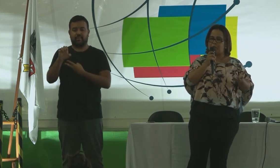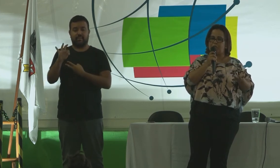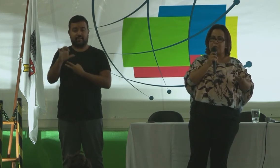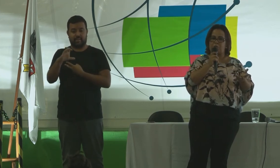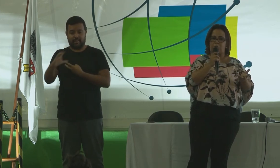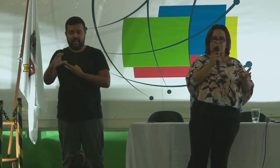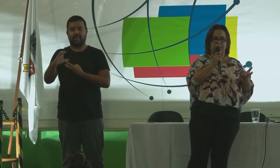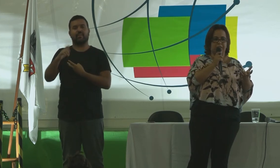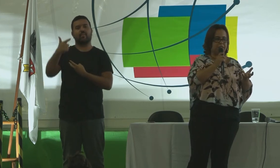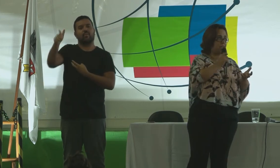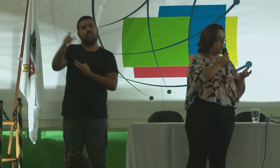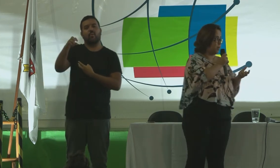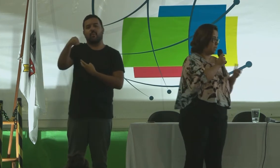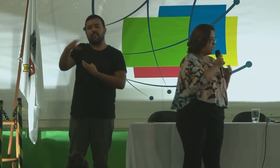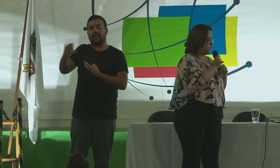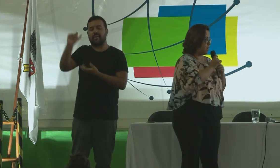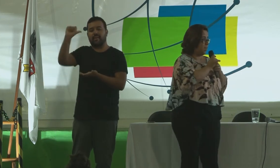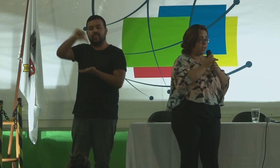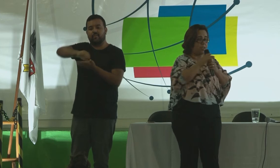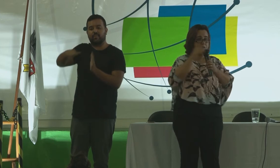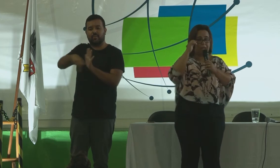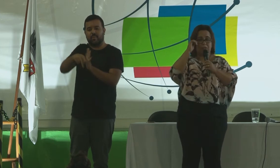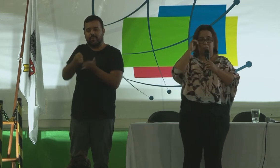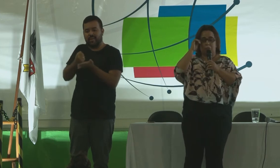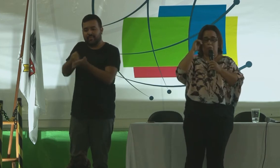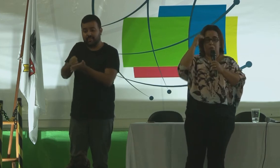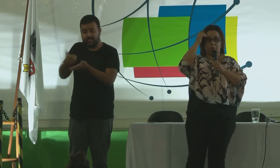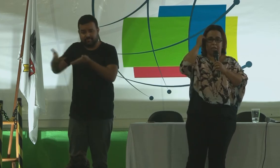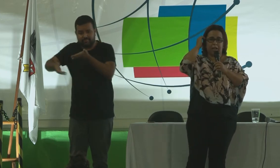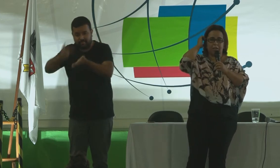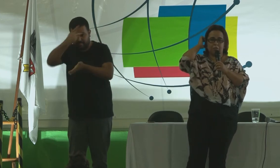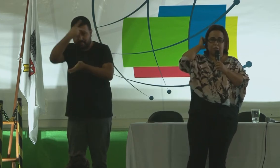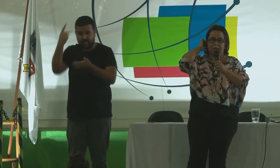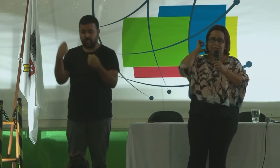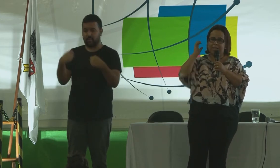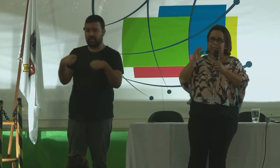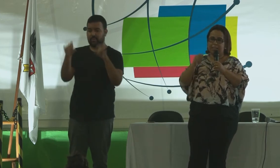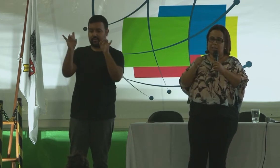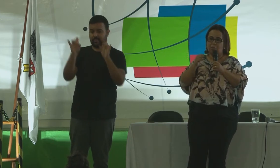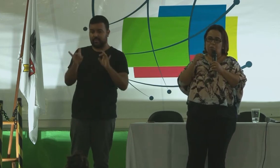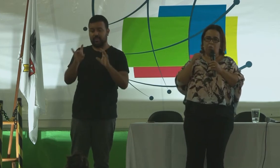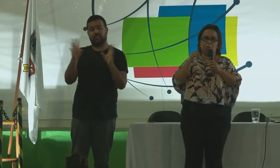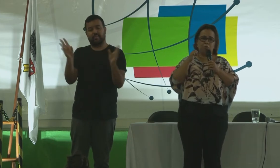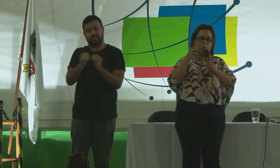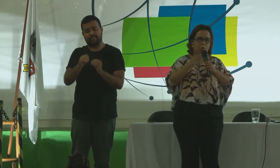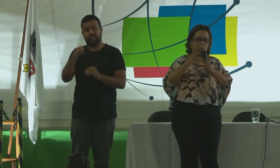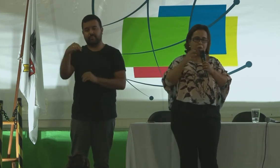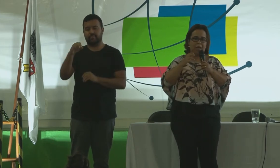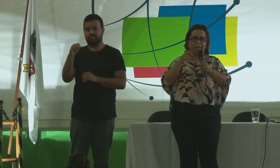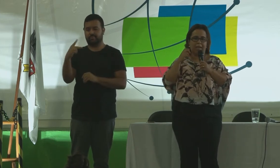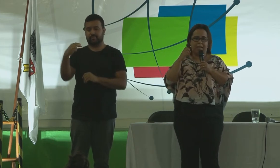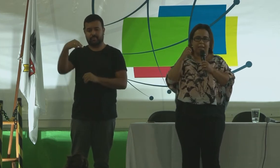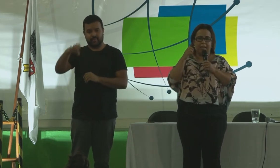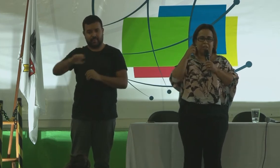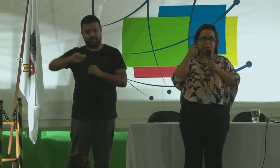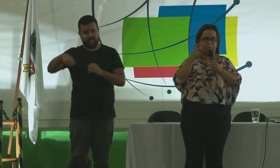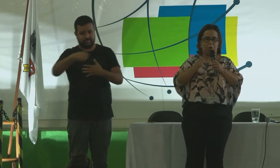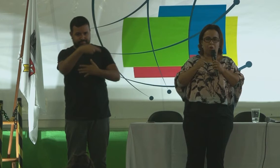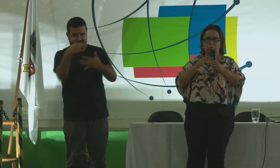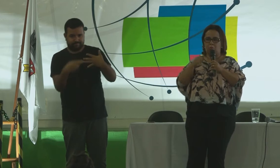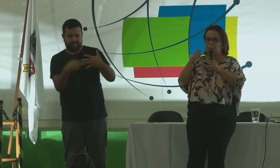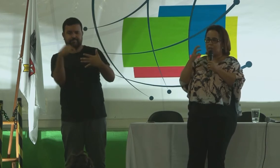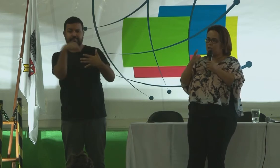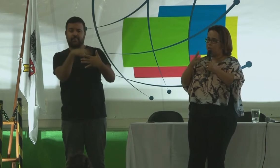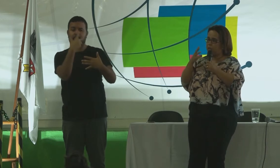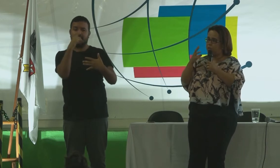de atendimento à pessoa com necessidade específica, e no caso, no nosso caso, vai ser um núcleo de